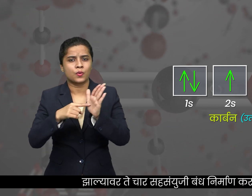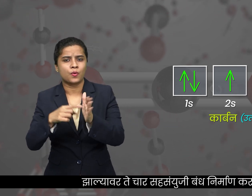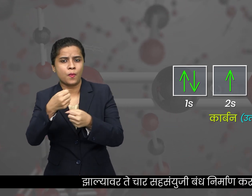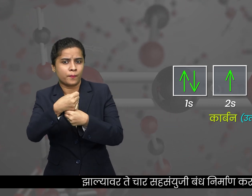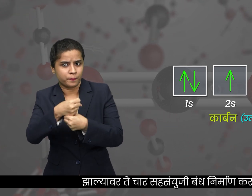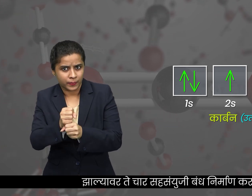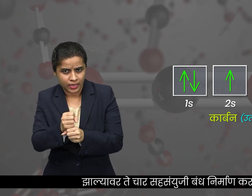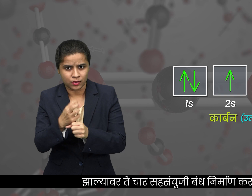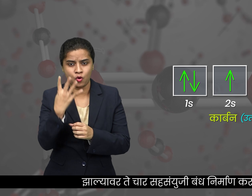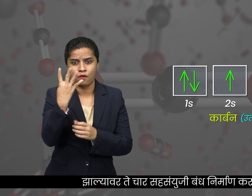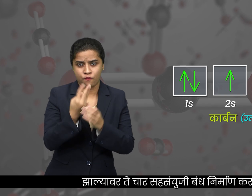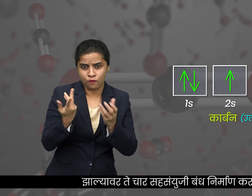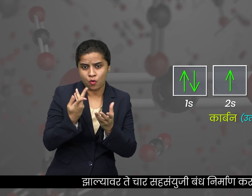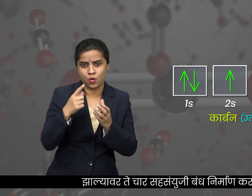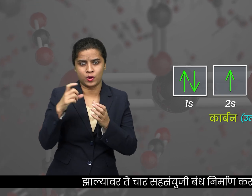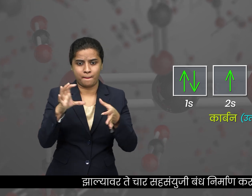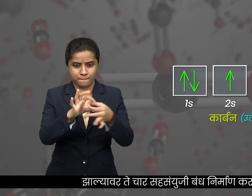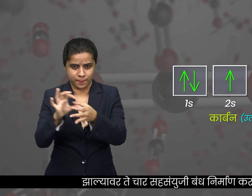करतात।